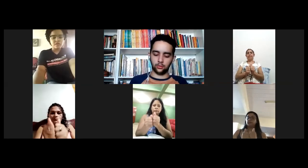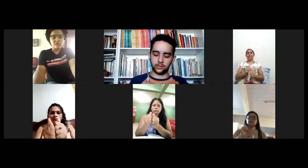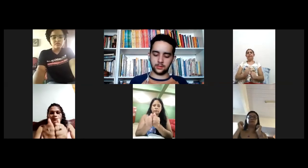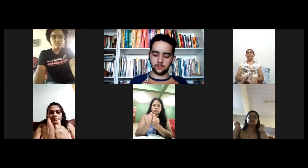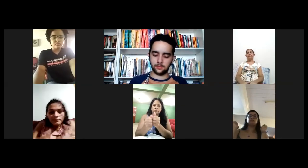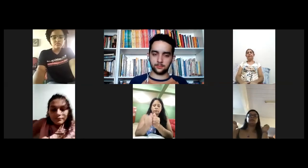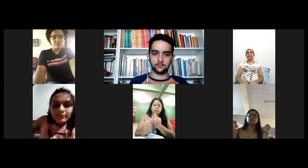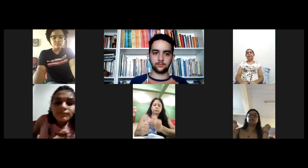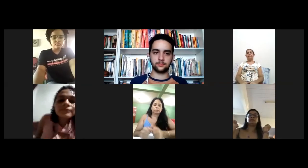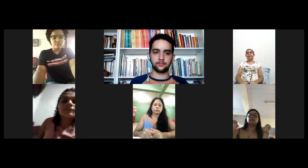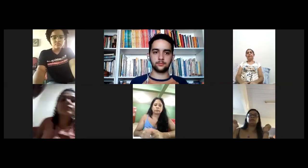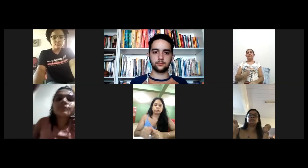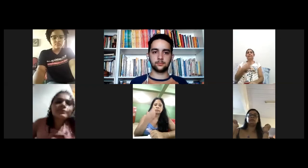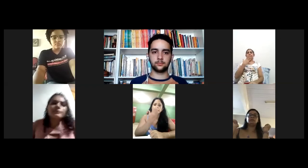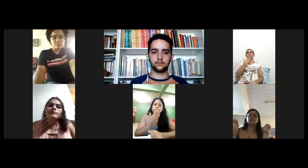Doce.